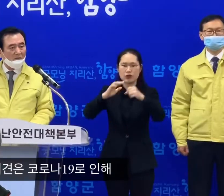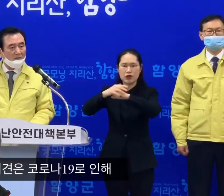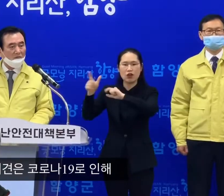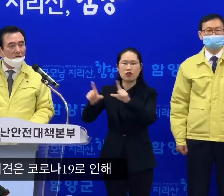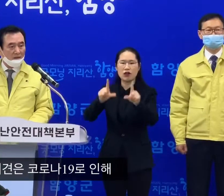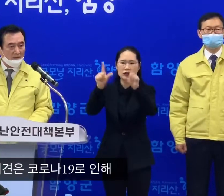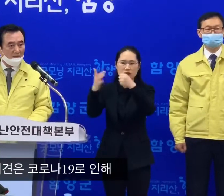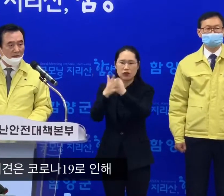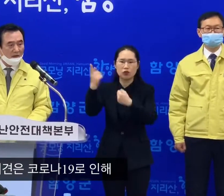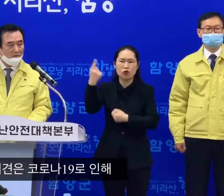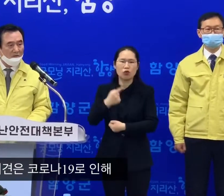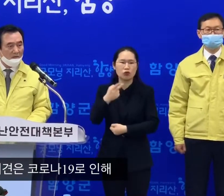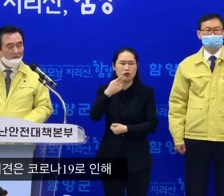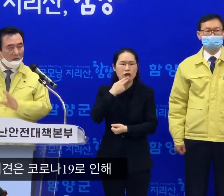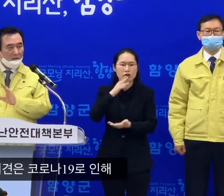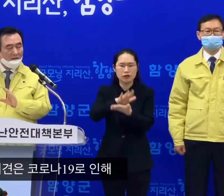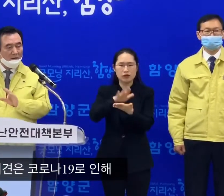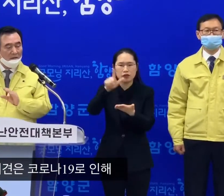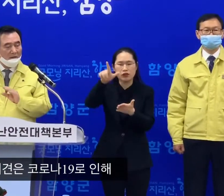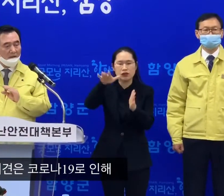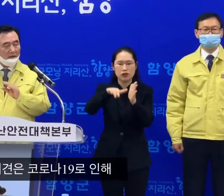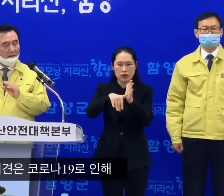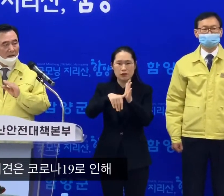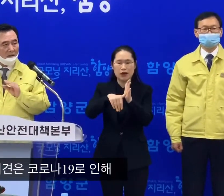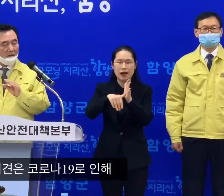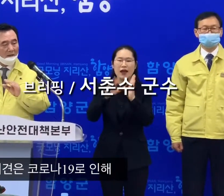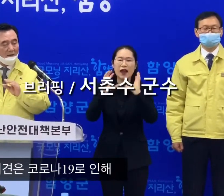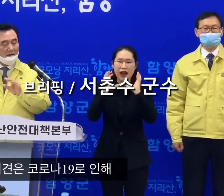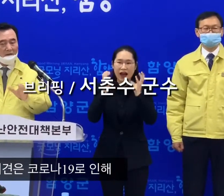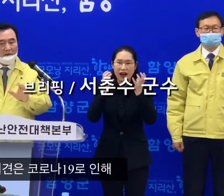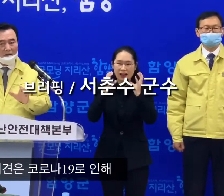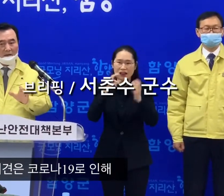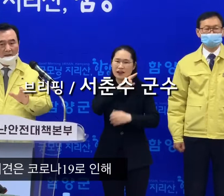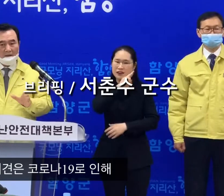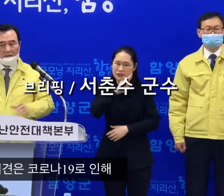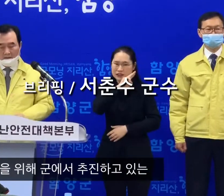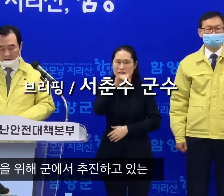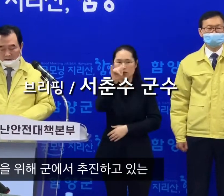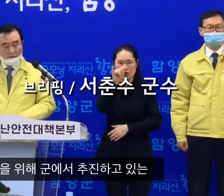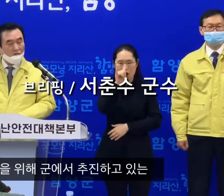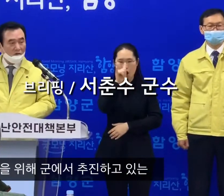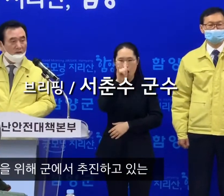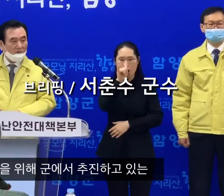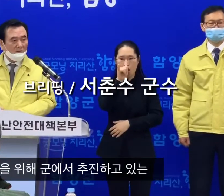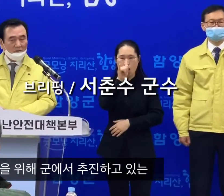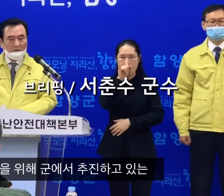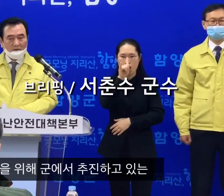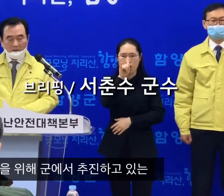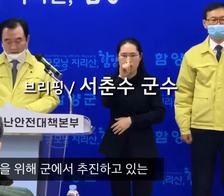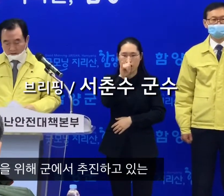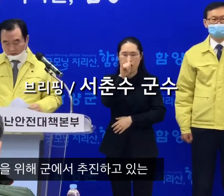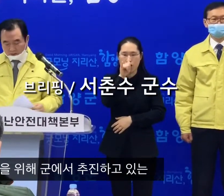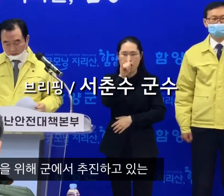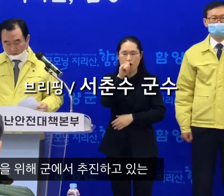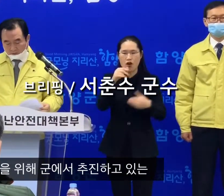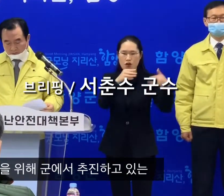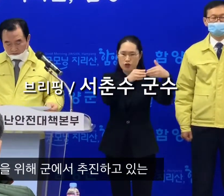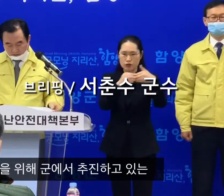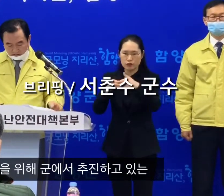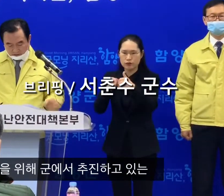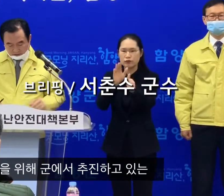거주하기 때문에 아직 오지 않았습니다. 그때만 아이가 그리 되니까 족하죠. 그리 되는 것